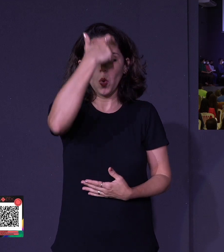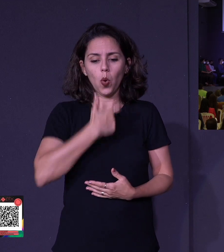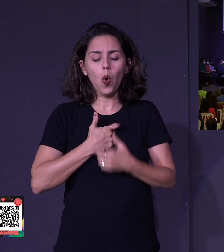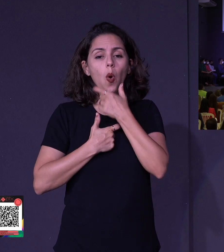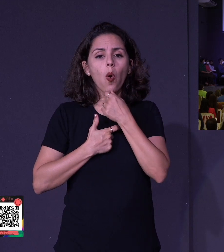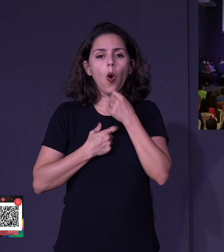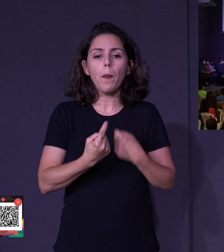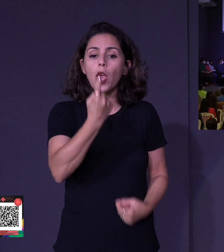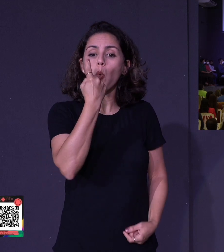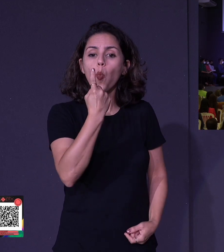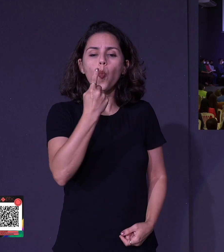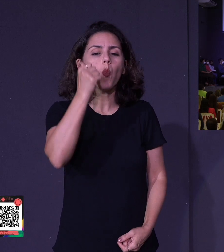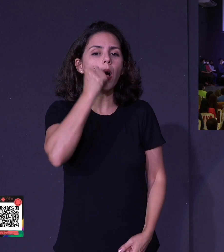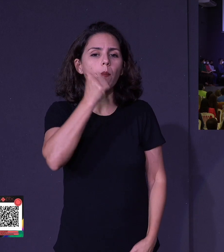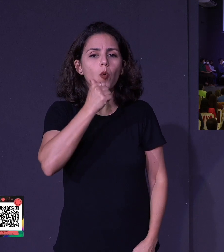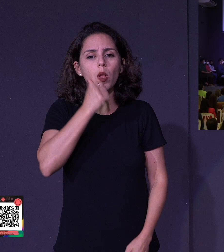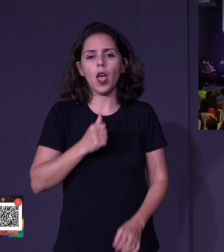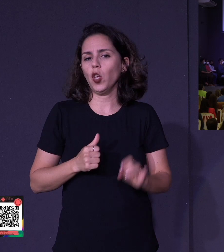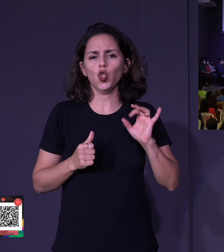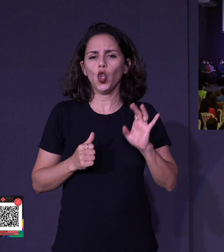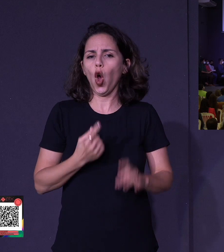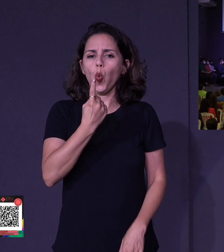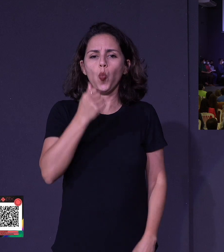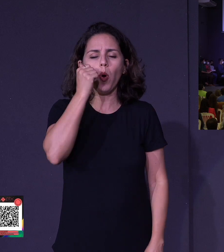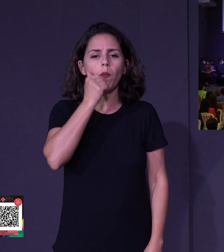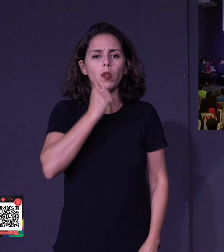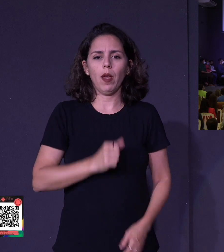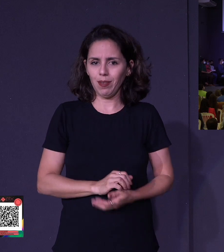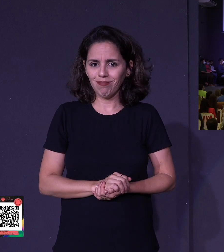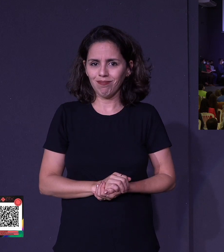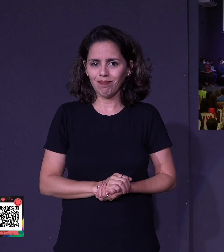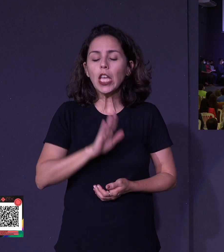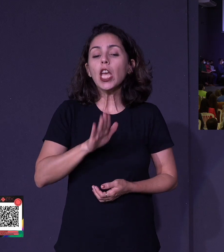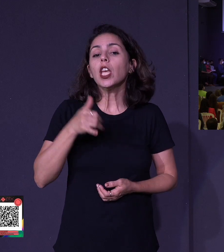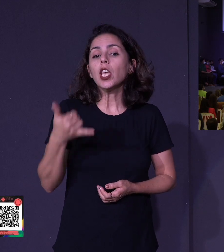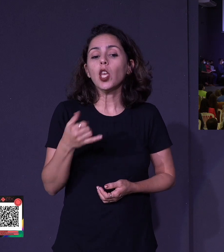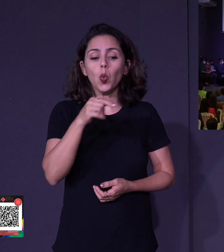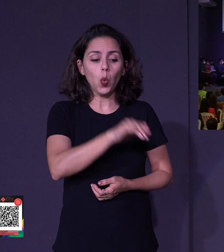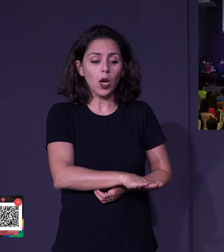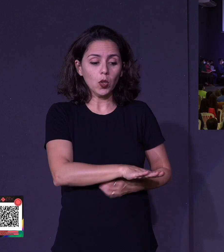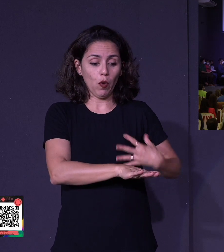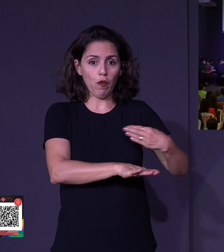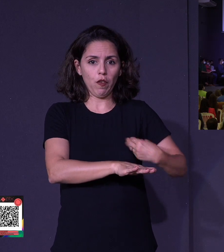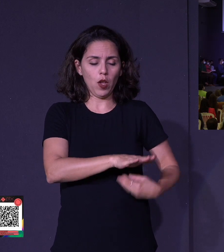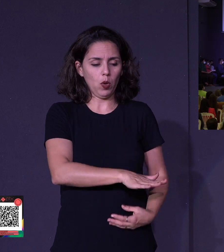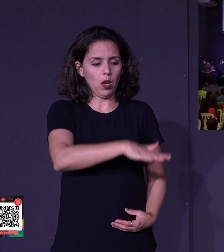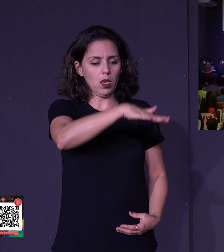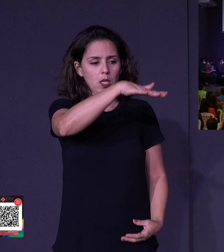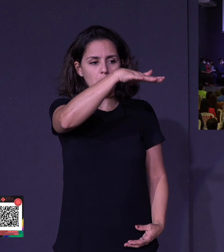E quando chegar a idade certa deles começarem a namorar, eles vão saber disso. Não tem essa de ir para uma festinha e ver quem beija mais.